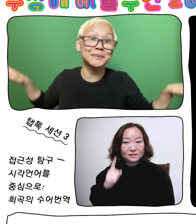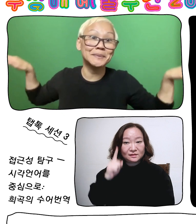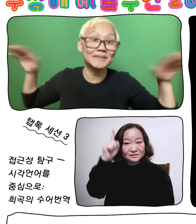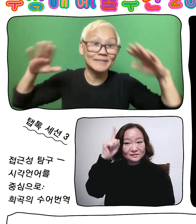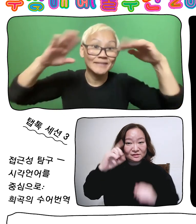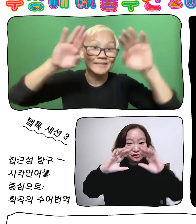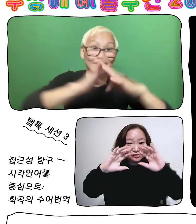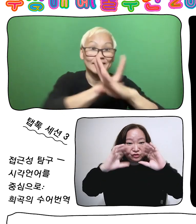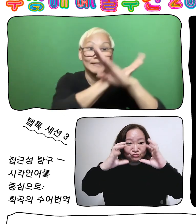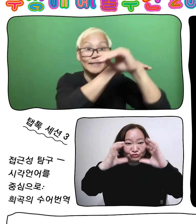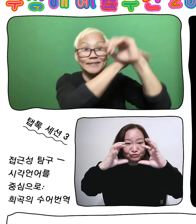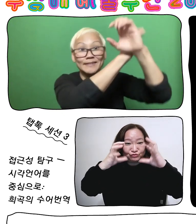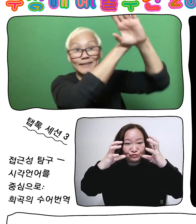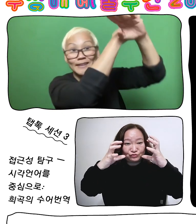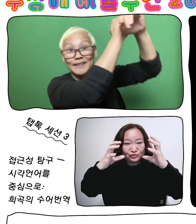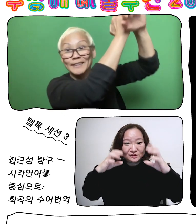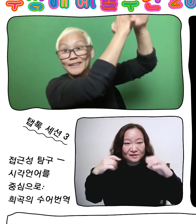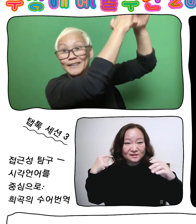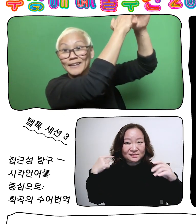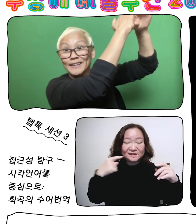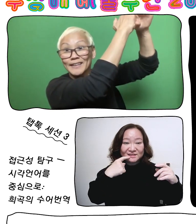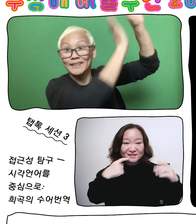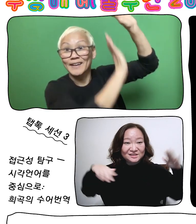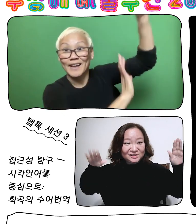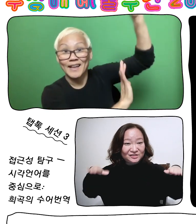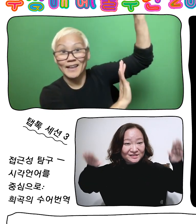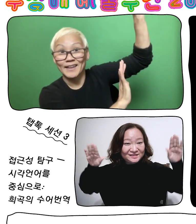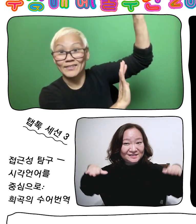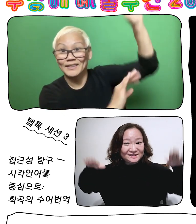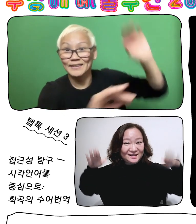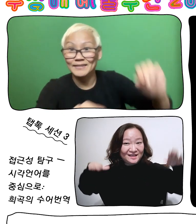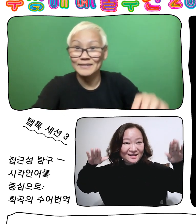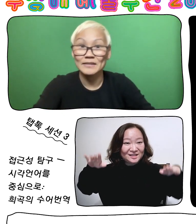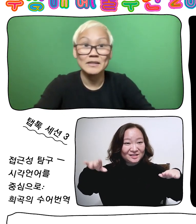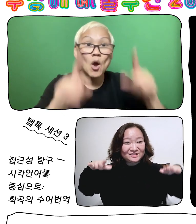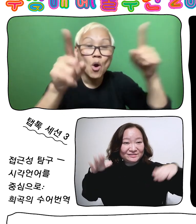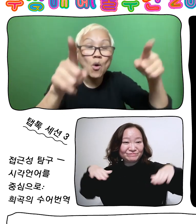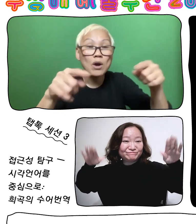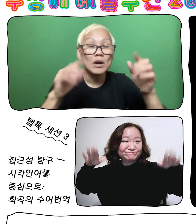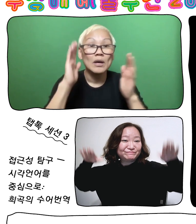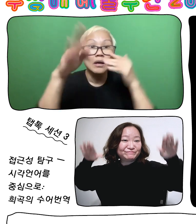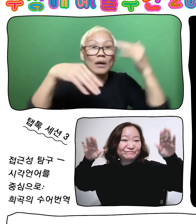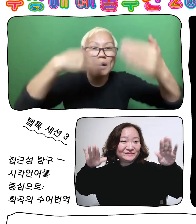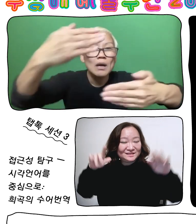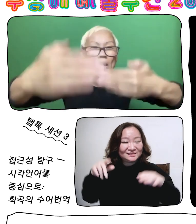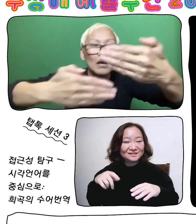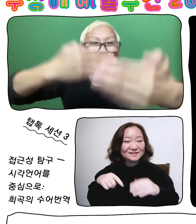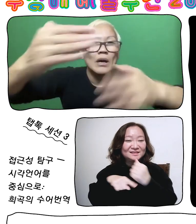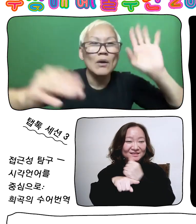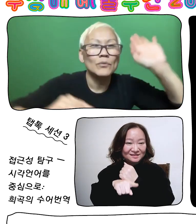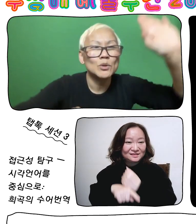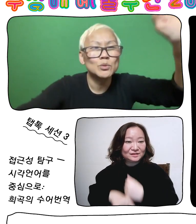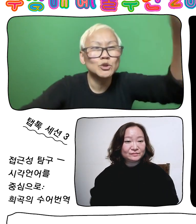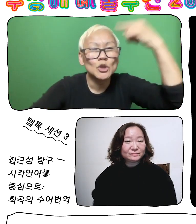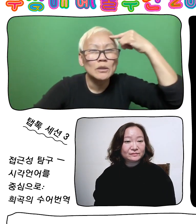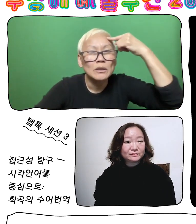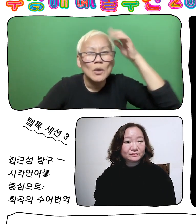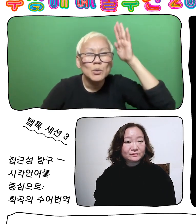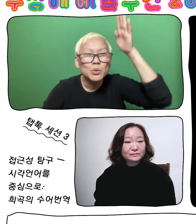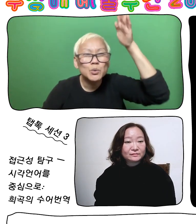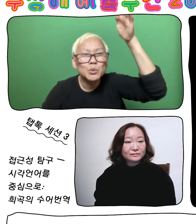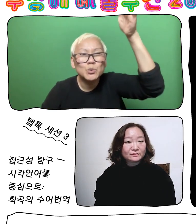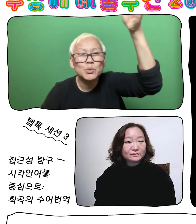천국, 천사, 미래, 왕관처럼 뛰어난 것을 뜻하는 의미를 가집니다.